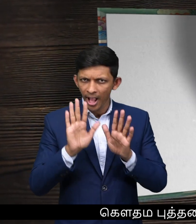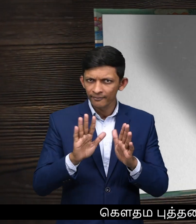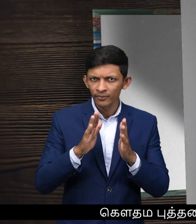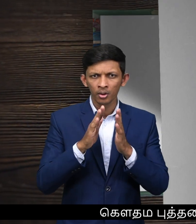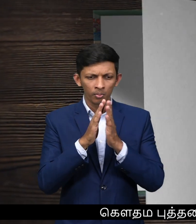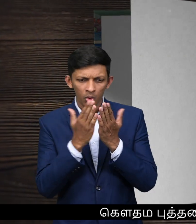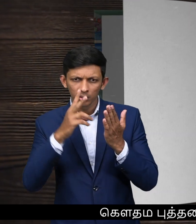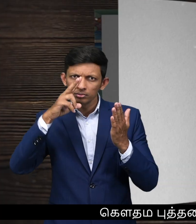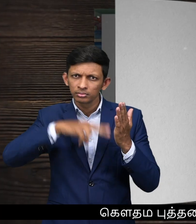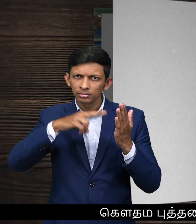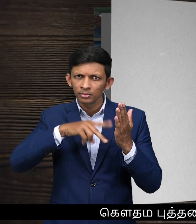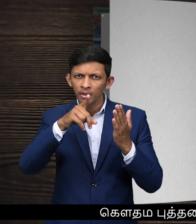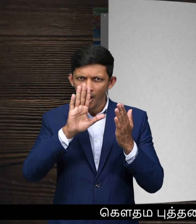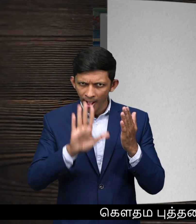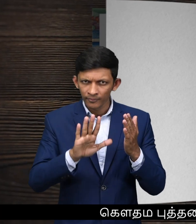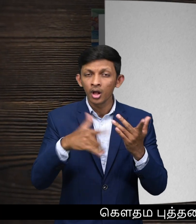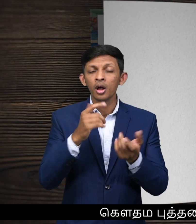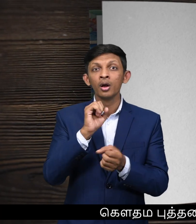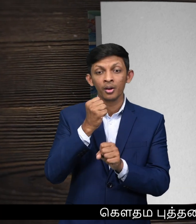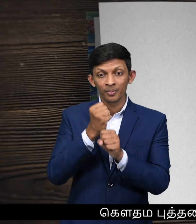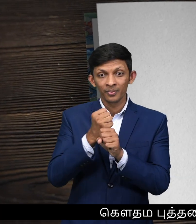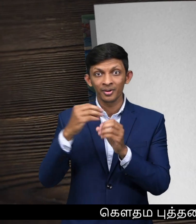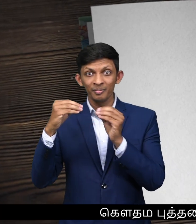கௌதம புத்தரை பற்றி படித்திருப்பீர்கள்.